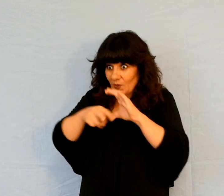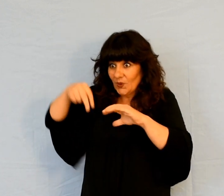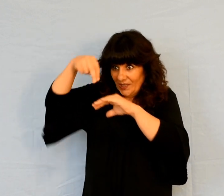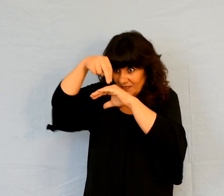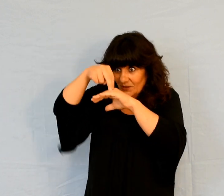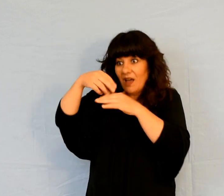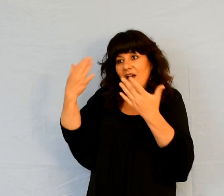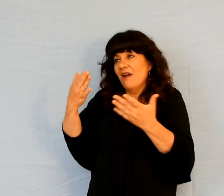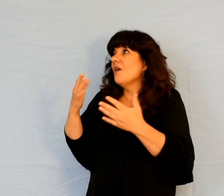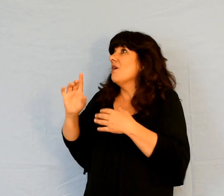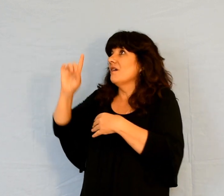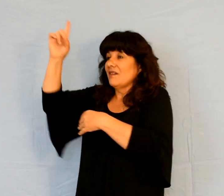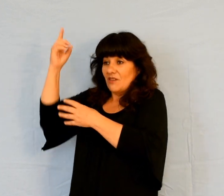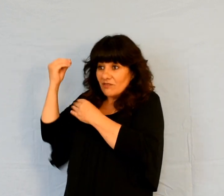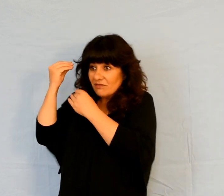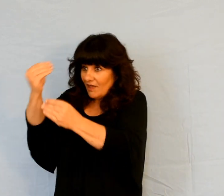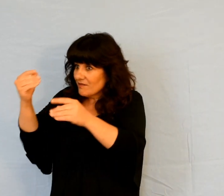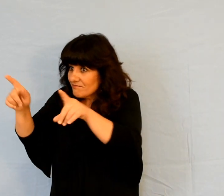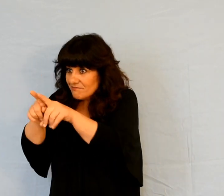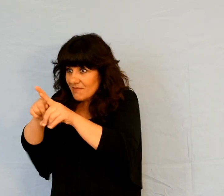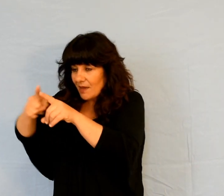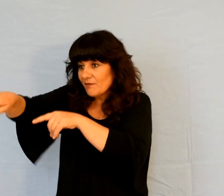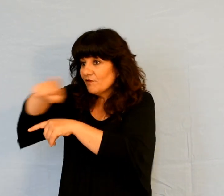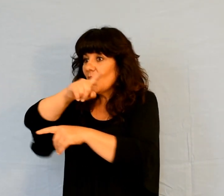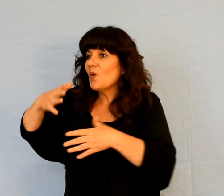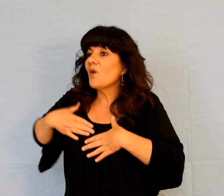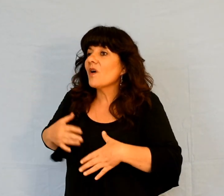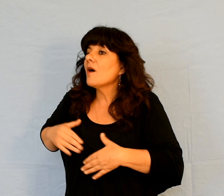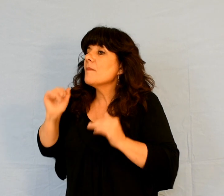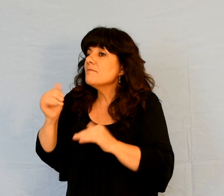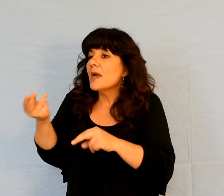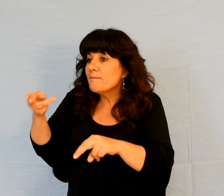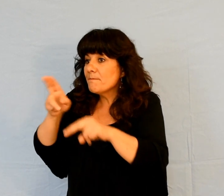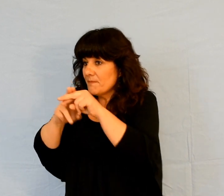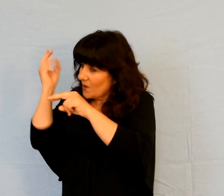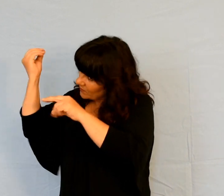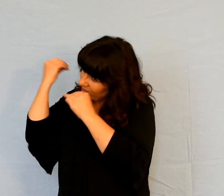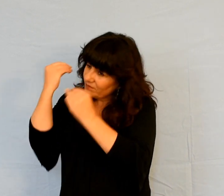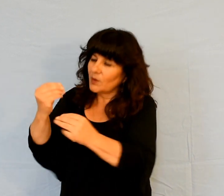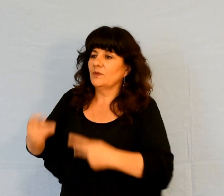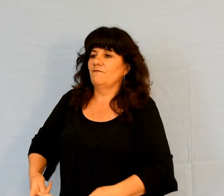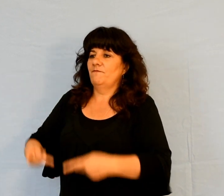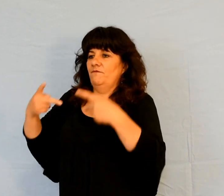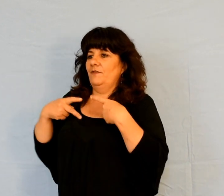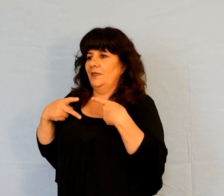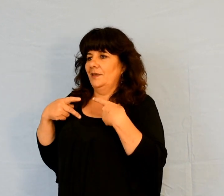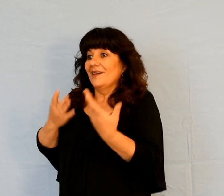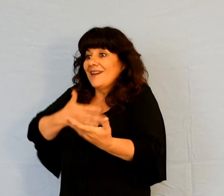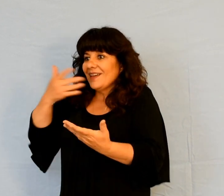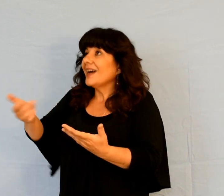corps mortels par son Esprit qui habite en vous.